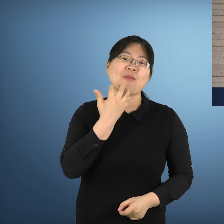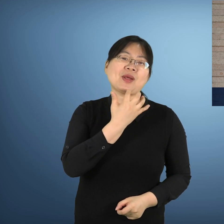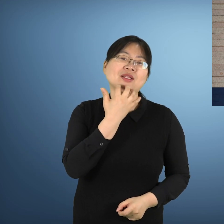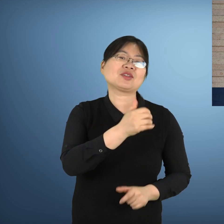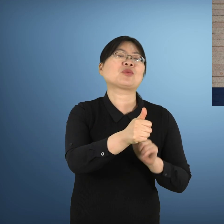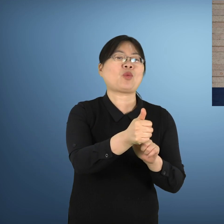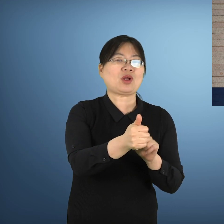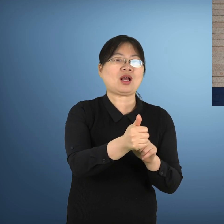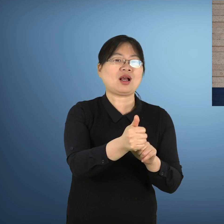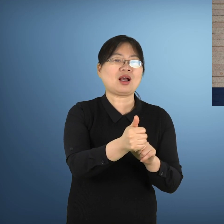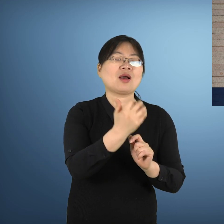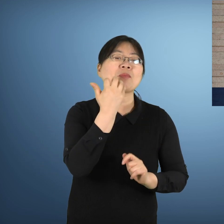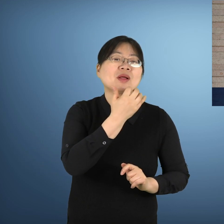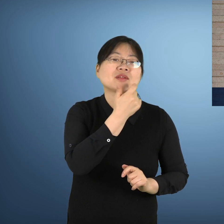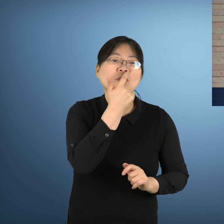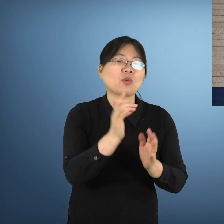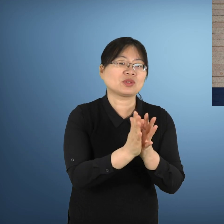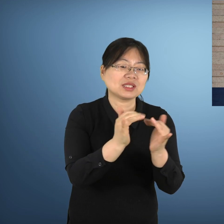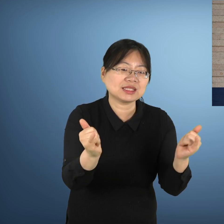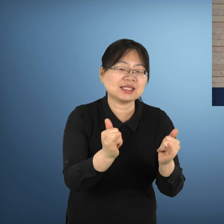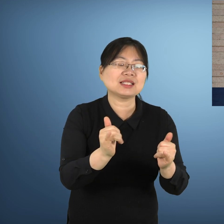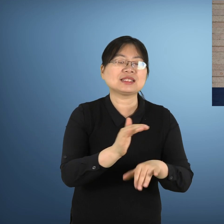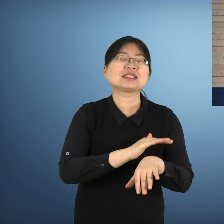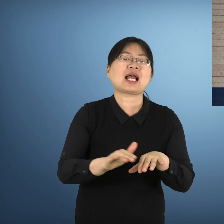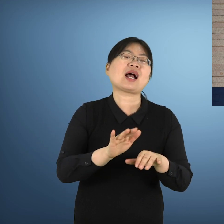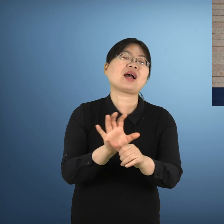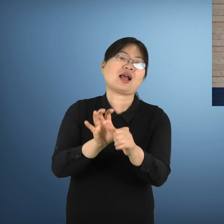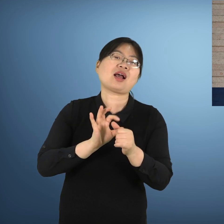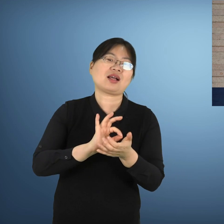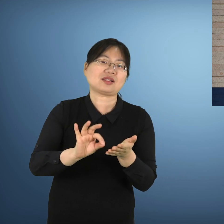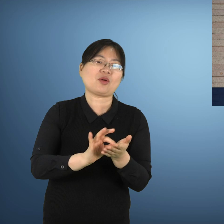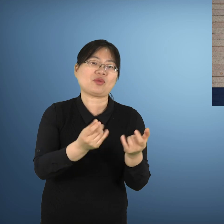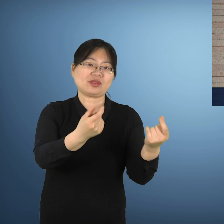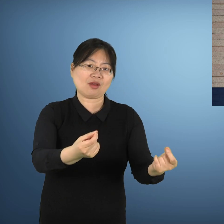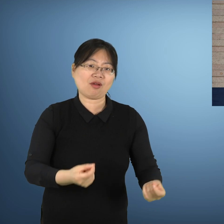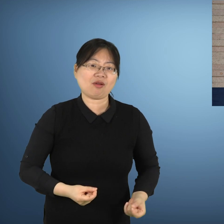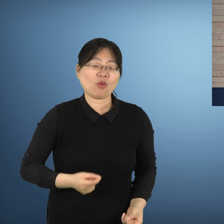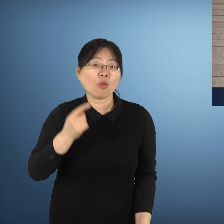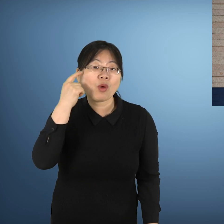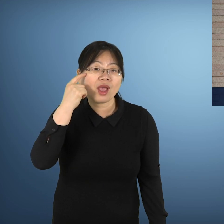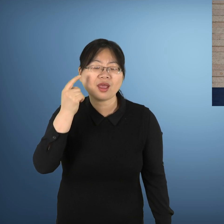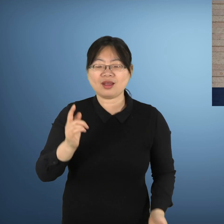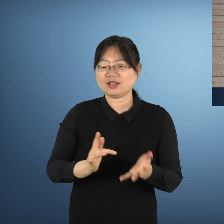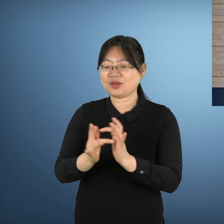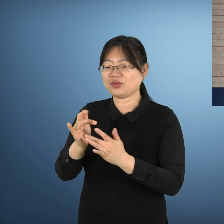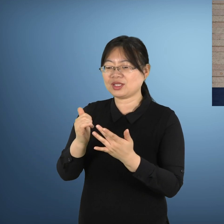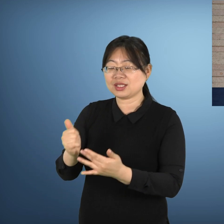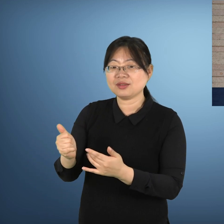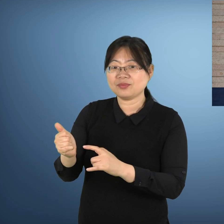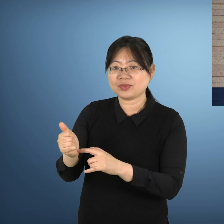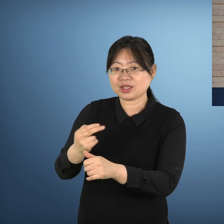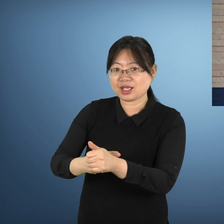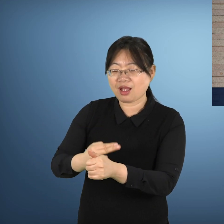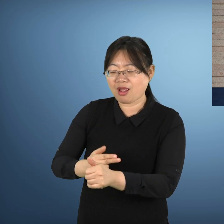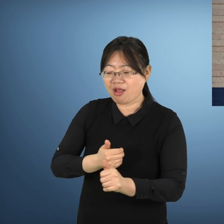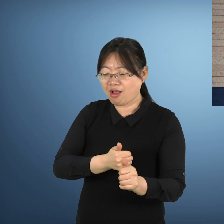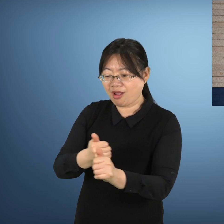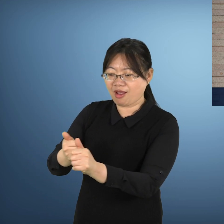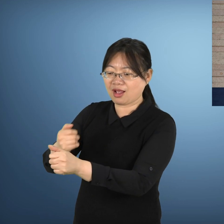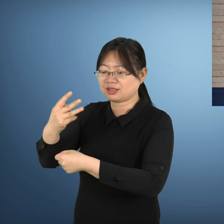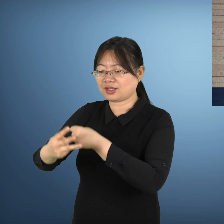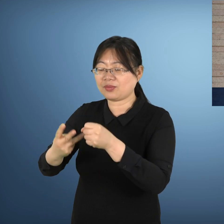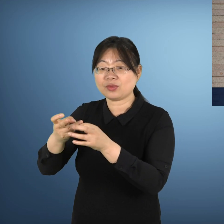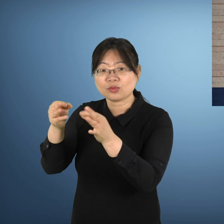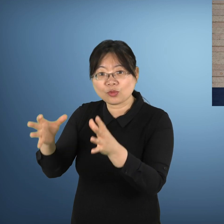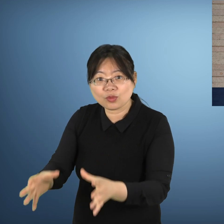쓰던 화법이에요. 베드로는 항상 이 스승이신 예수님에게 쫓아다니는 3년